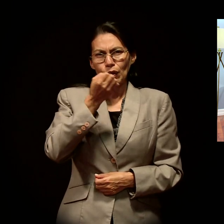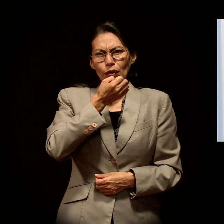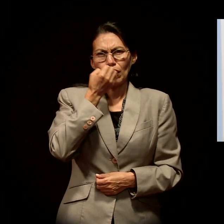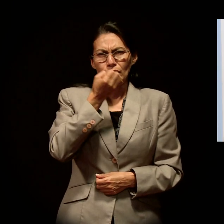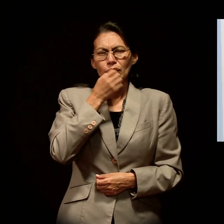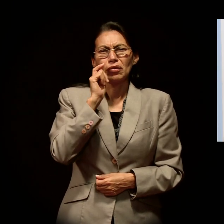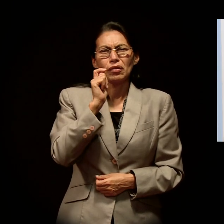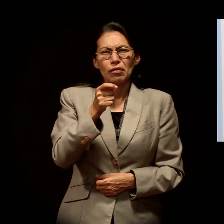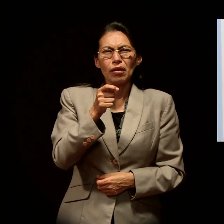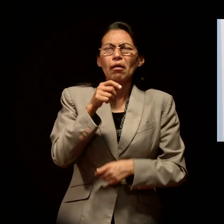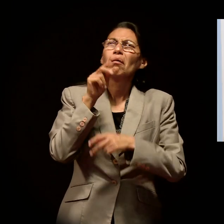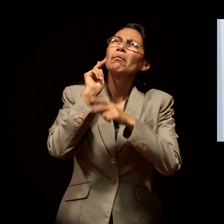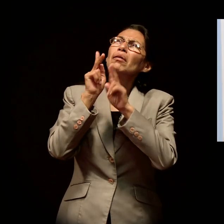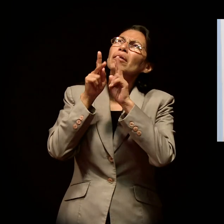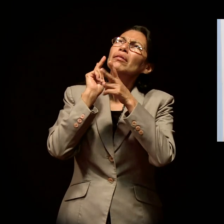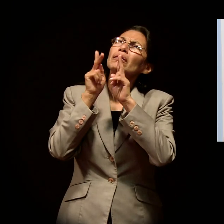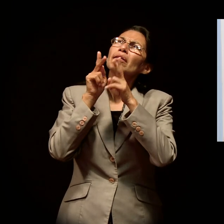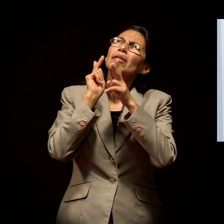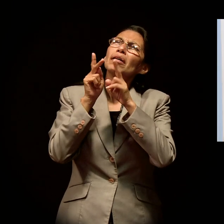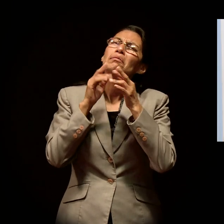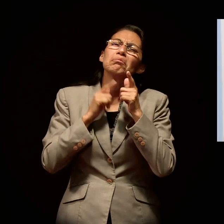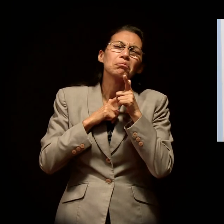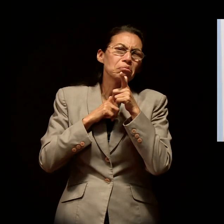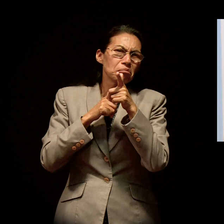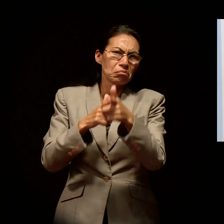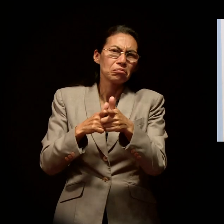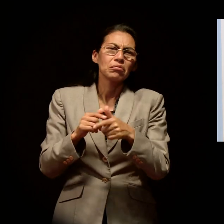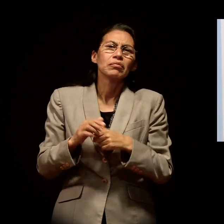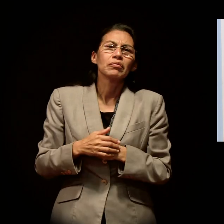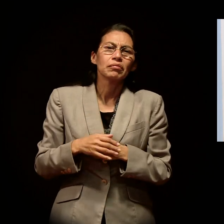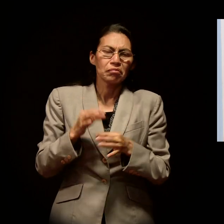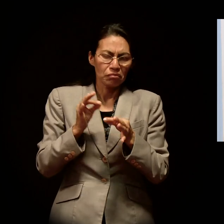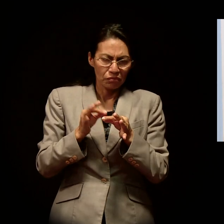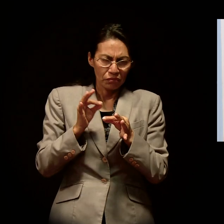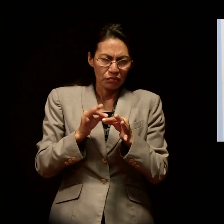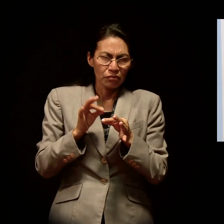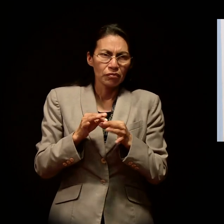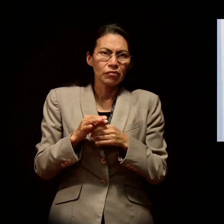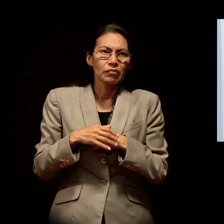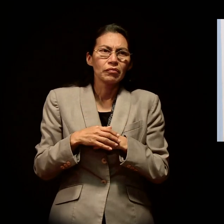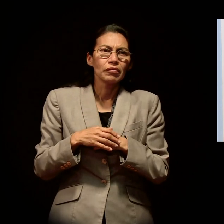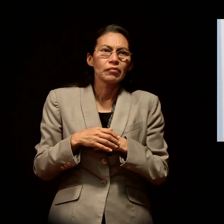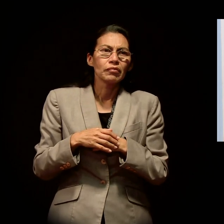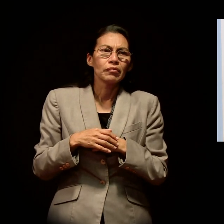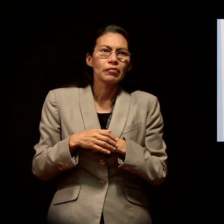pues la oración pastor para mí es un diálogo permanente